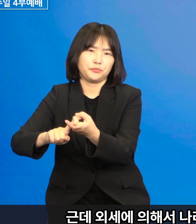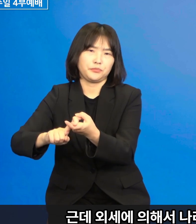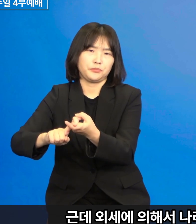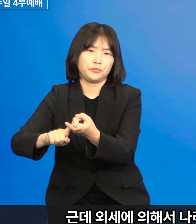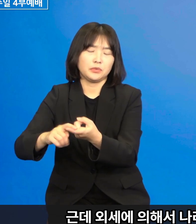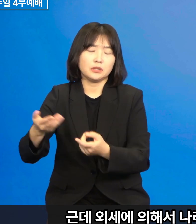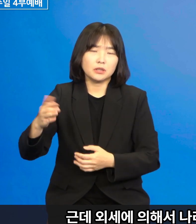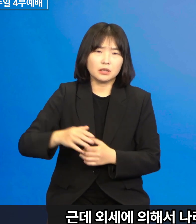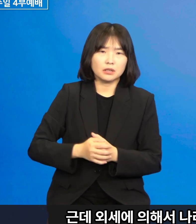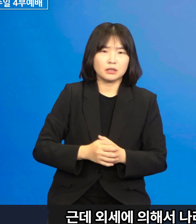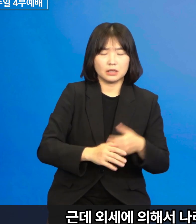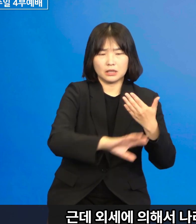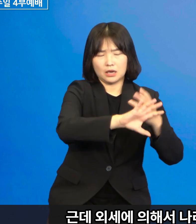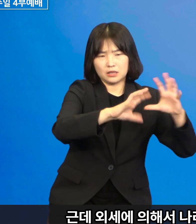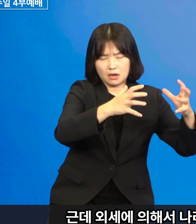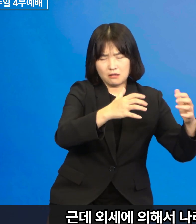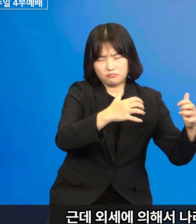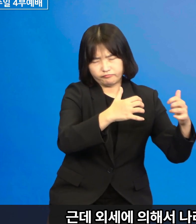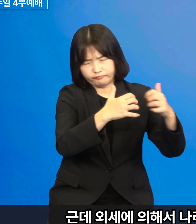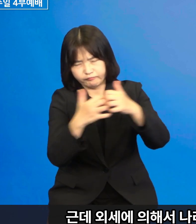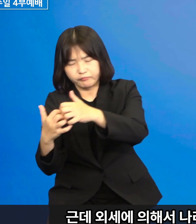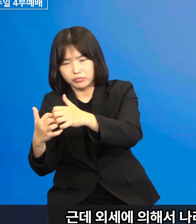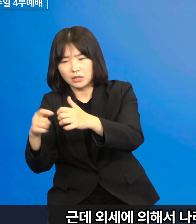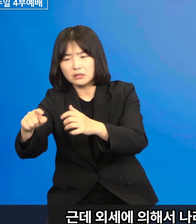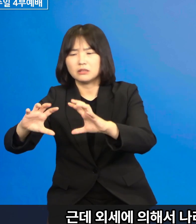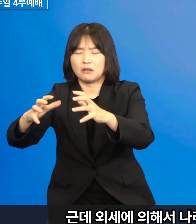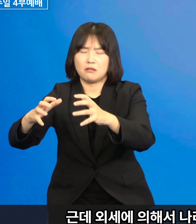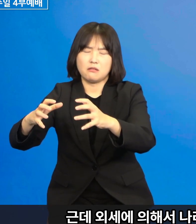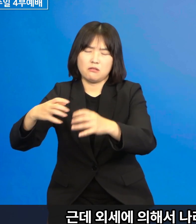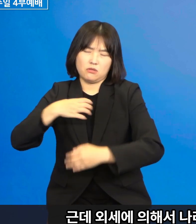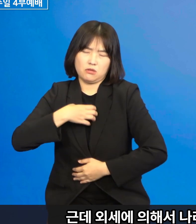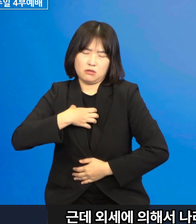그런데 외세에 의해서 나라가 지금 큰 위기에 당했을 때